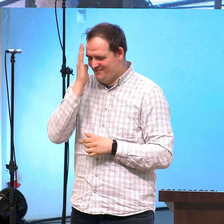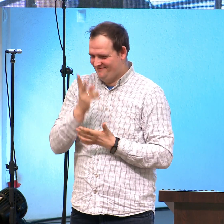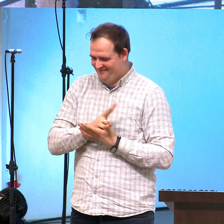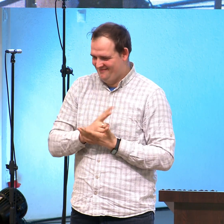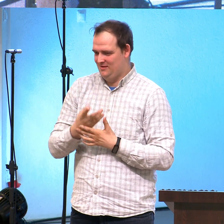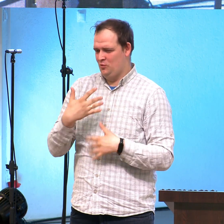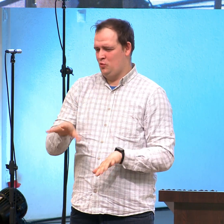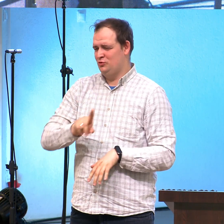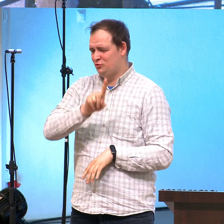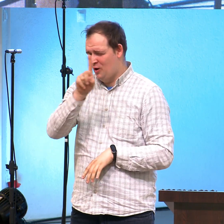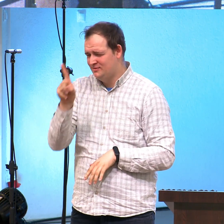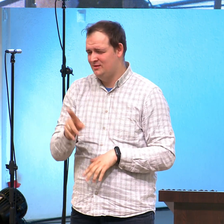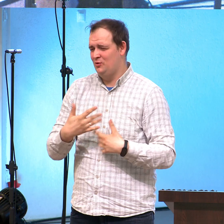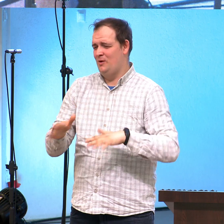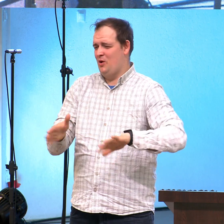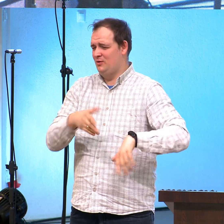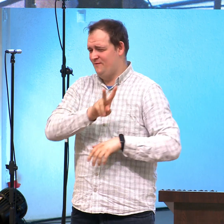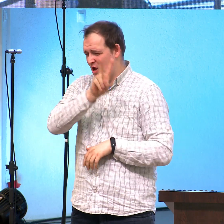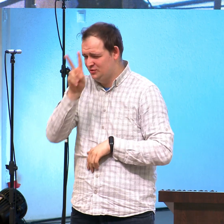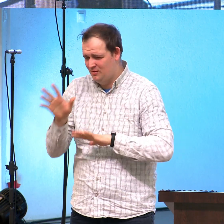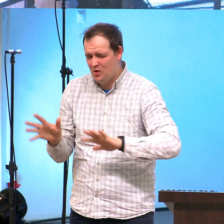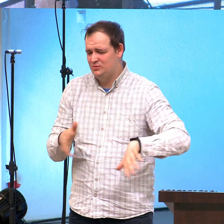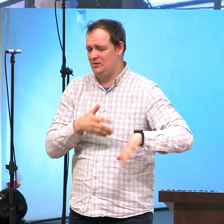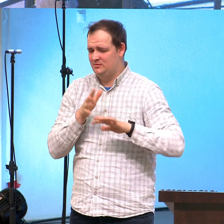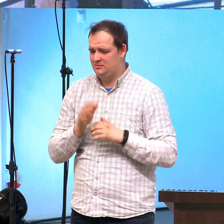но спать не мог. Уже час прошло, два прошло,